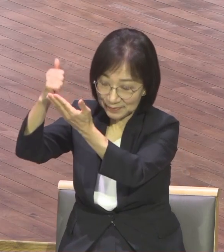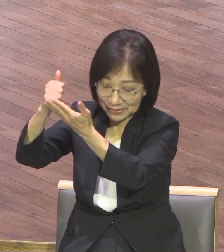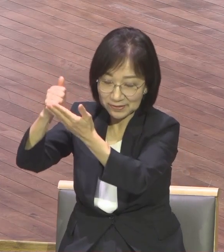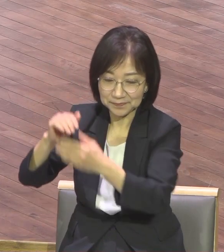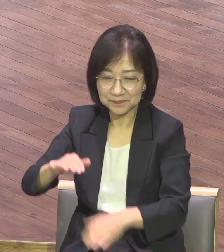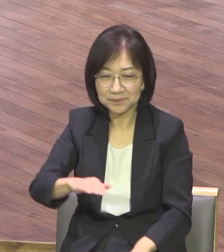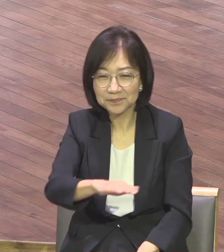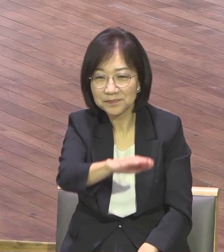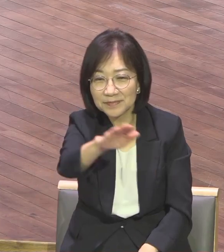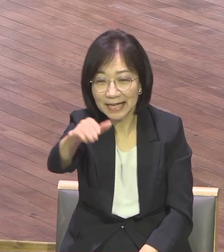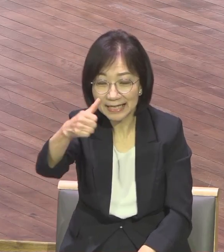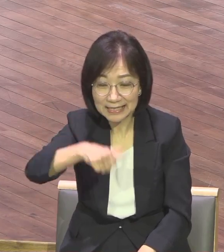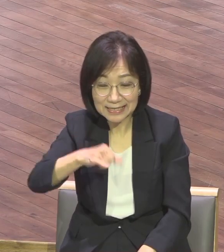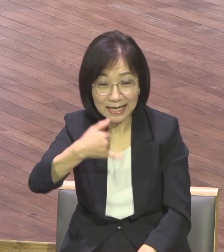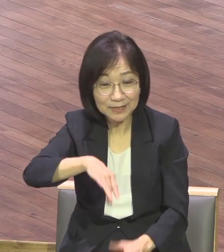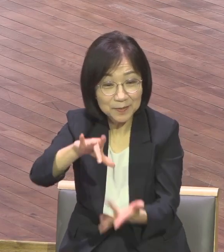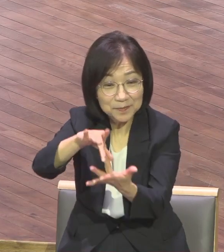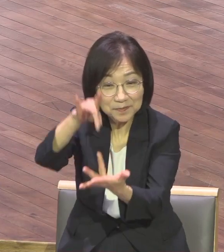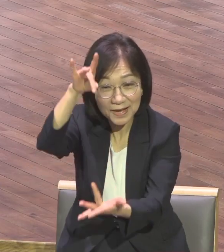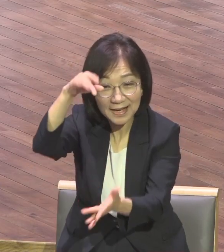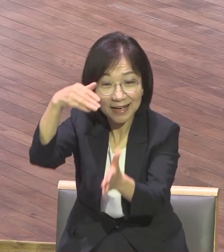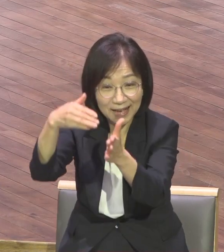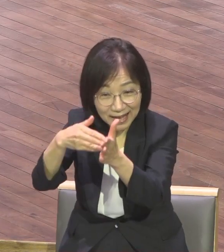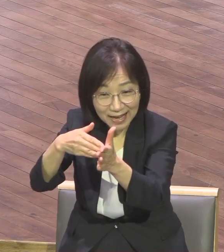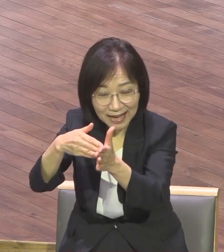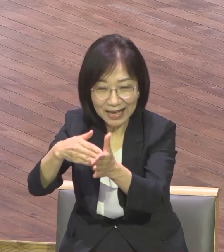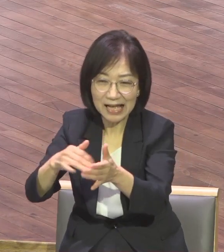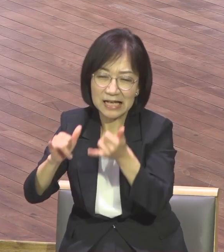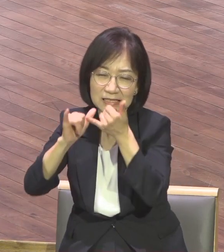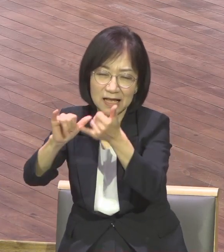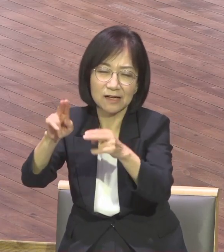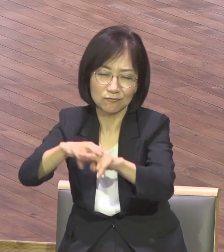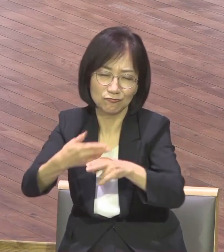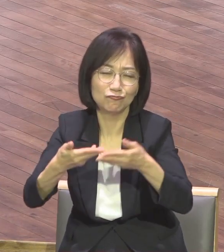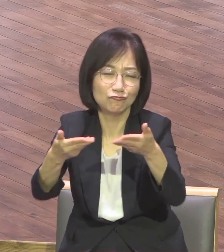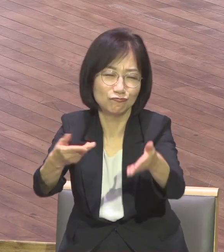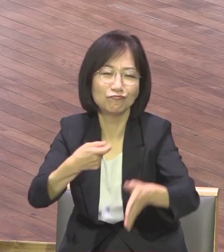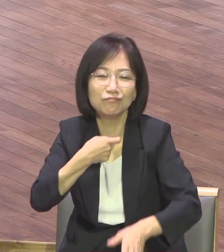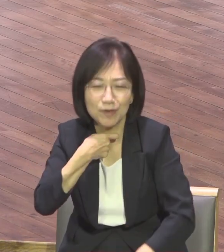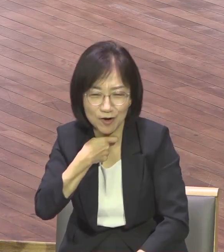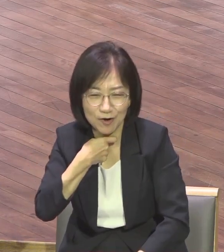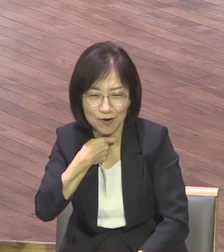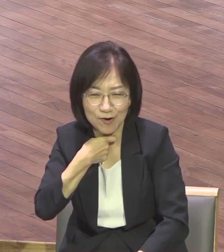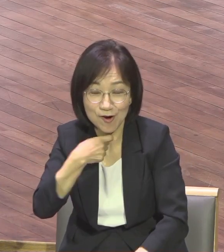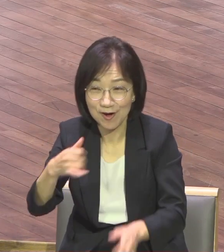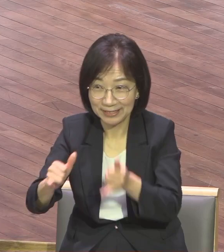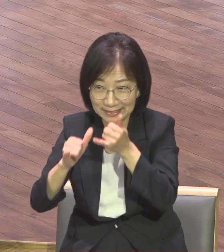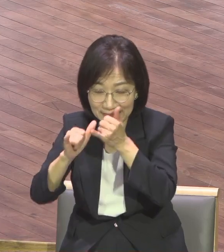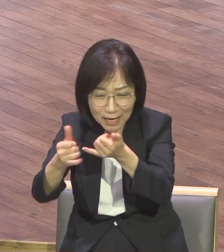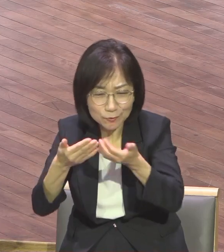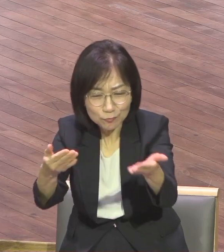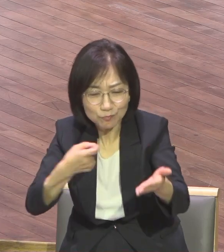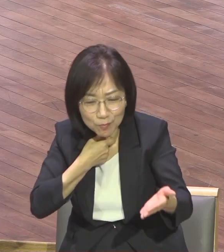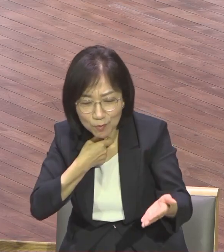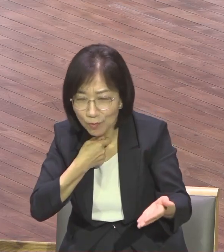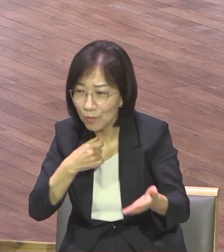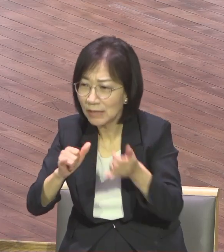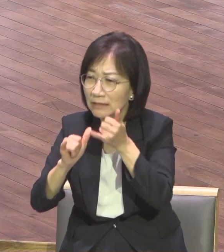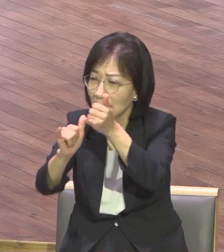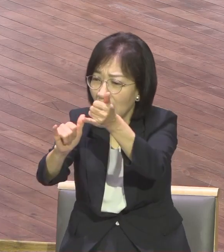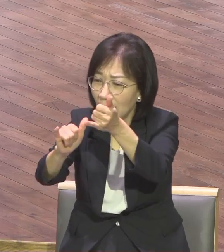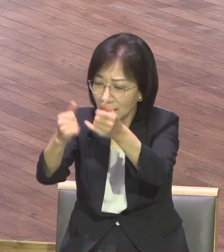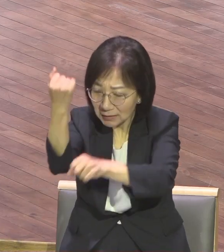하나님의 자녀들 만세전에 택한받은 자녀들이 상급을 줘야 되겠는데 천국 와서 상급을 줘야 되는데 상급들 기준이